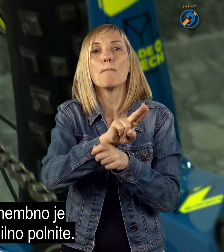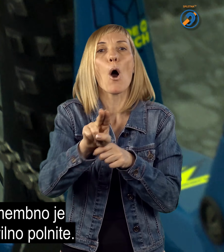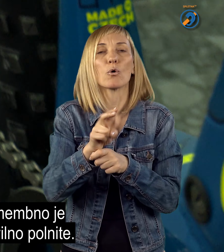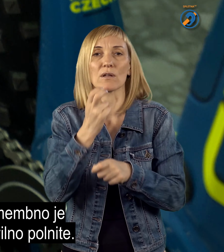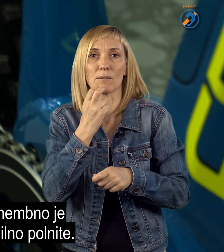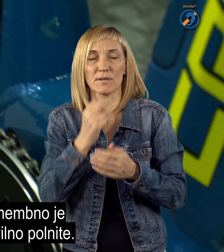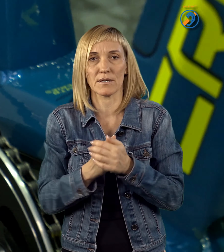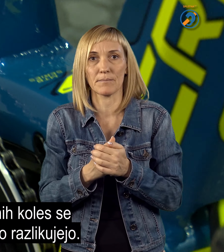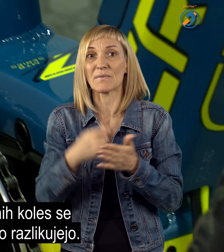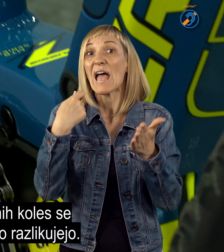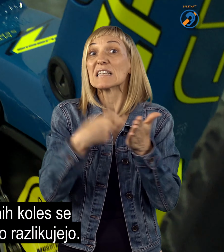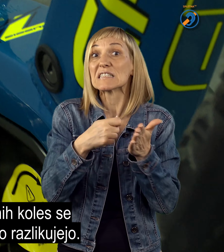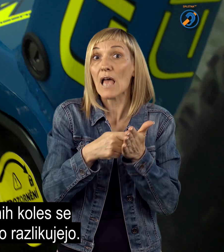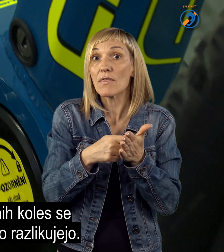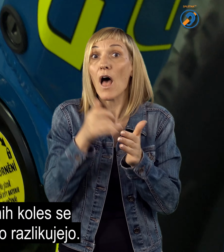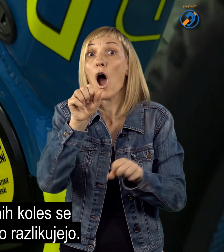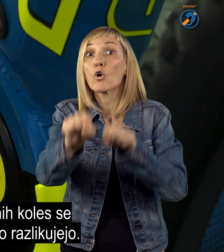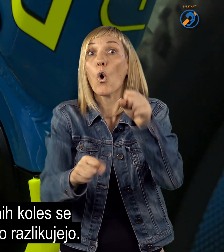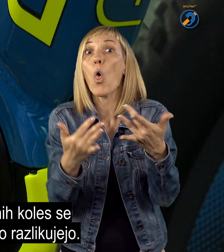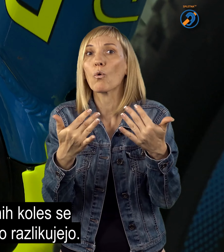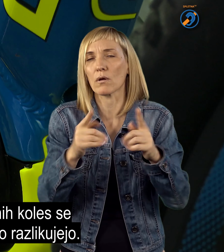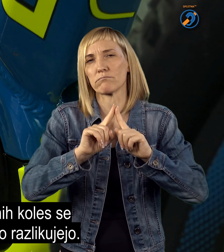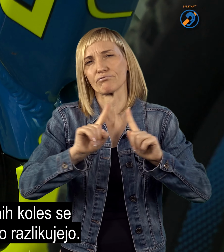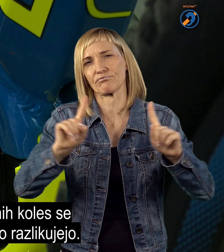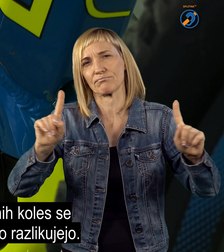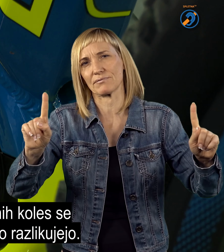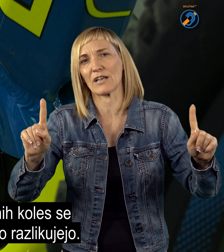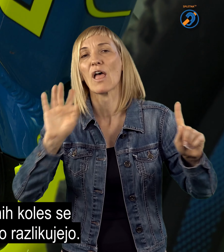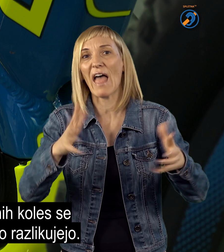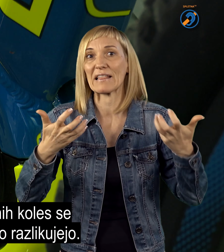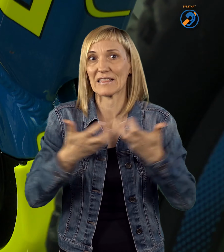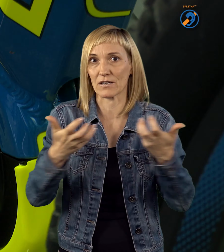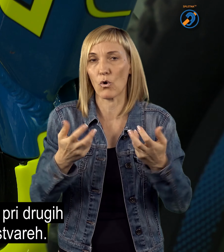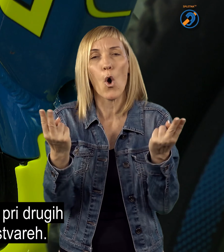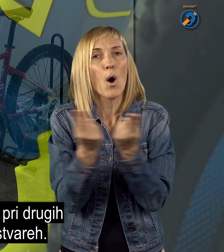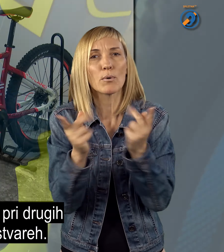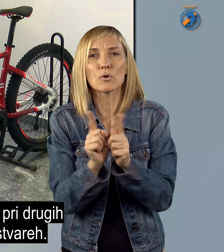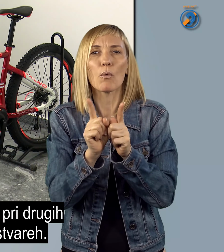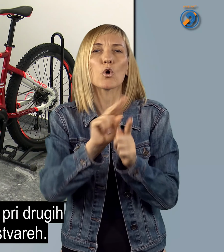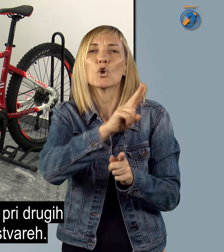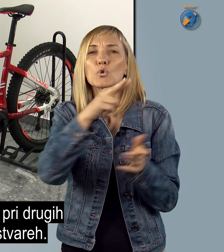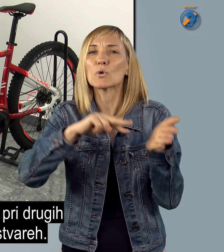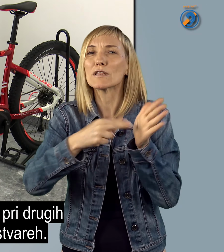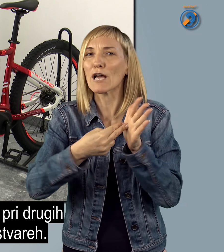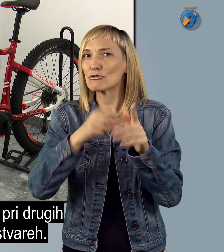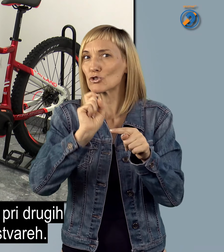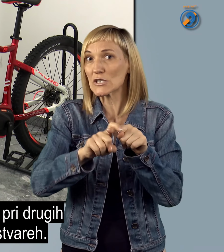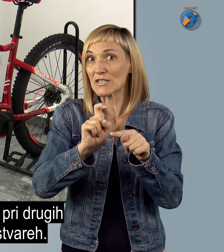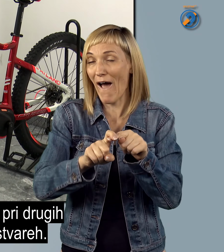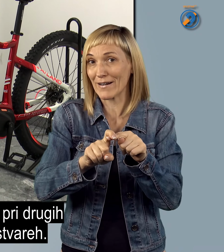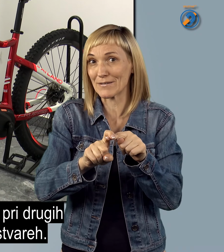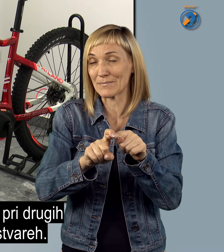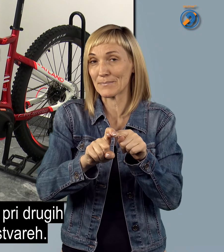polnite. Cene električnih koles se na trgu zelo, zelo razlikujejo. Podobno kot pri drugih tehničnih